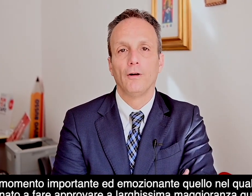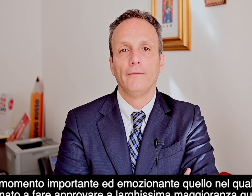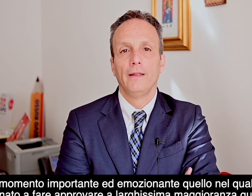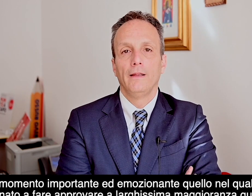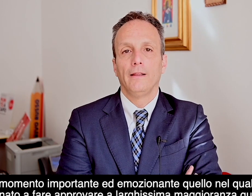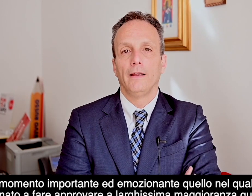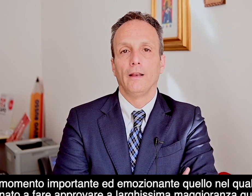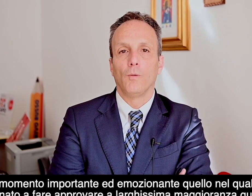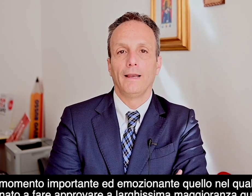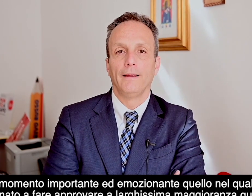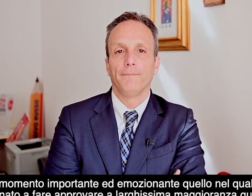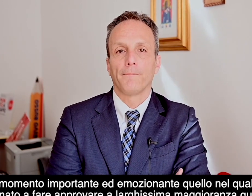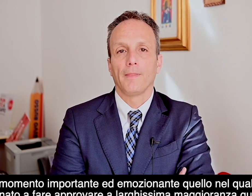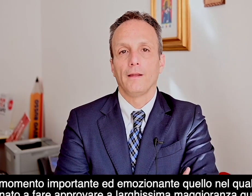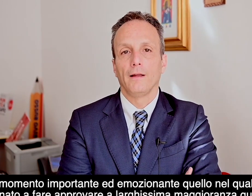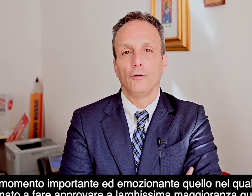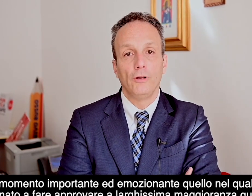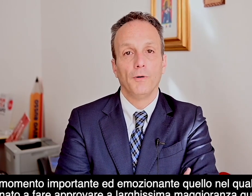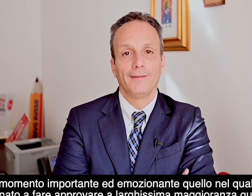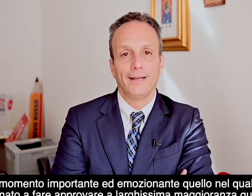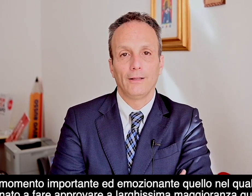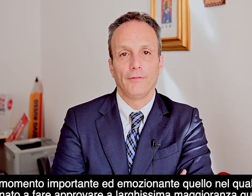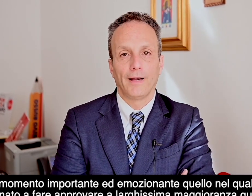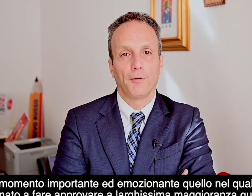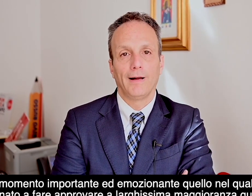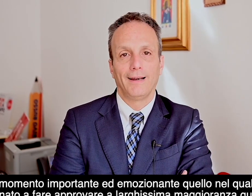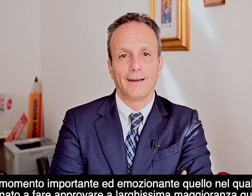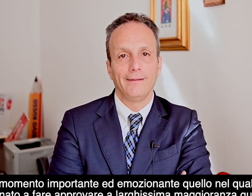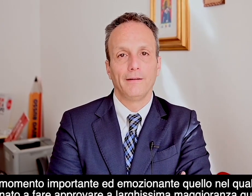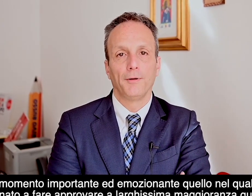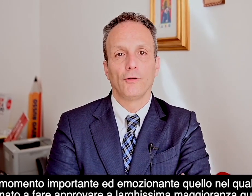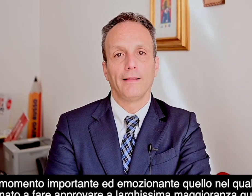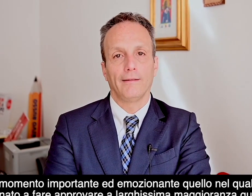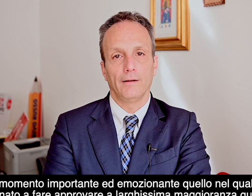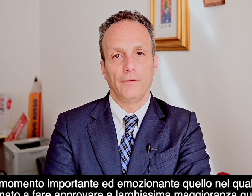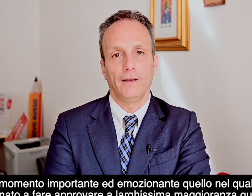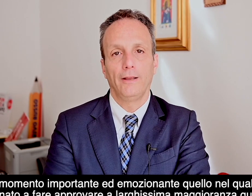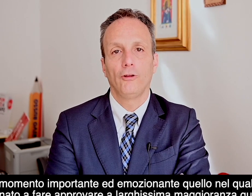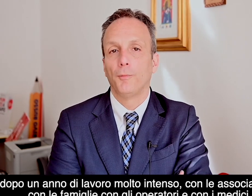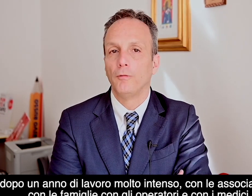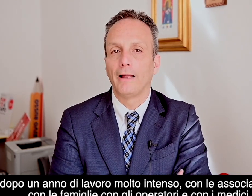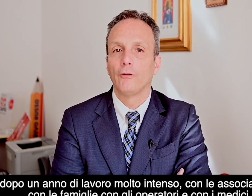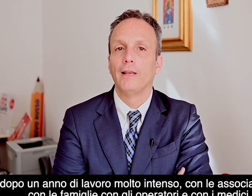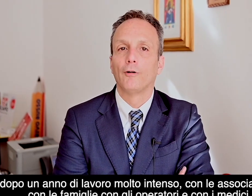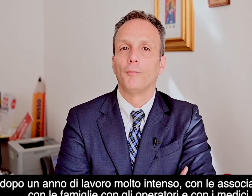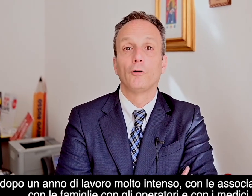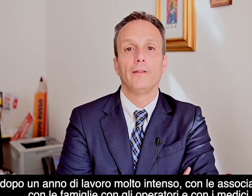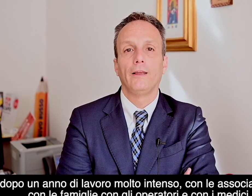nel quale riuscimmo al senato a far approvare a larghissima maggioranza questa legge dopo un anno di lavoro molto intenso